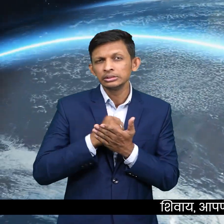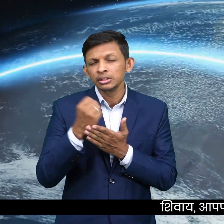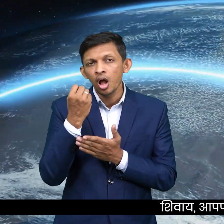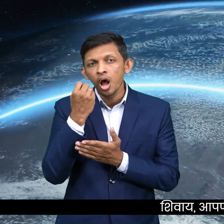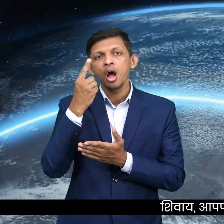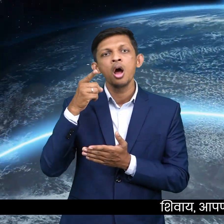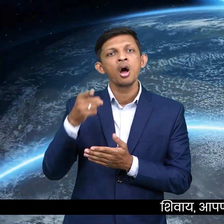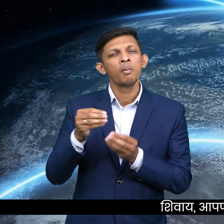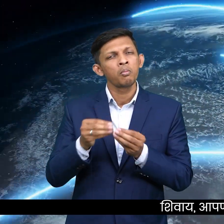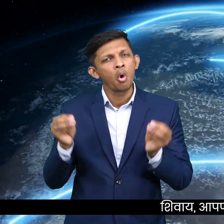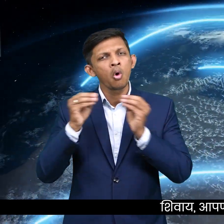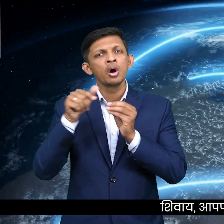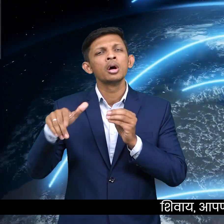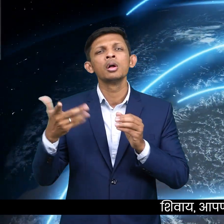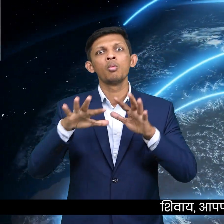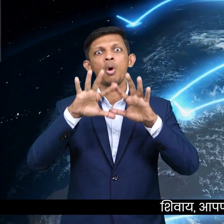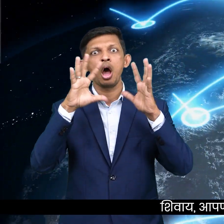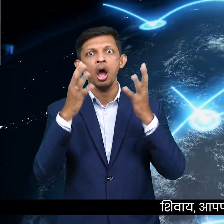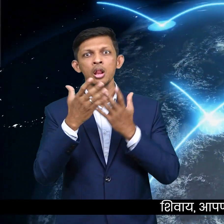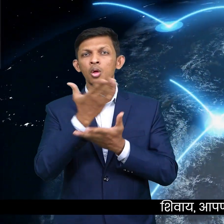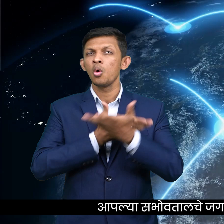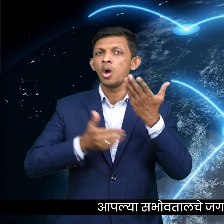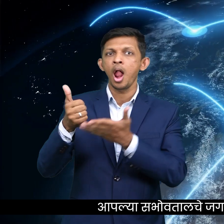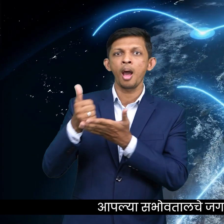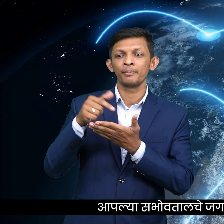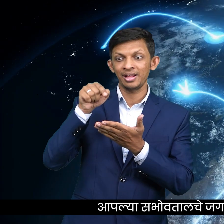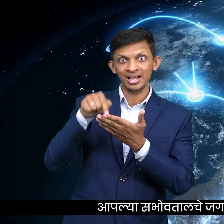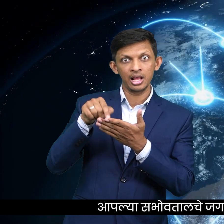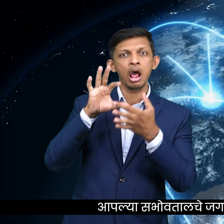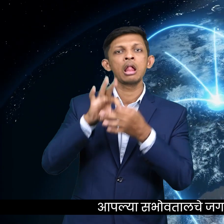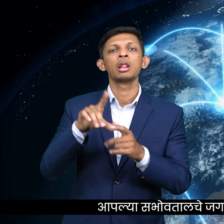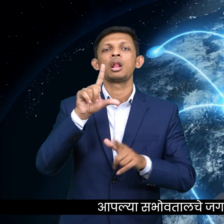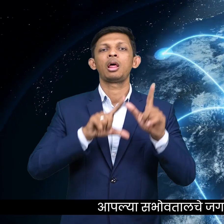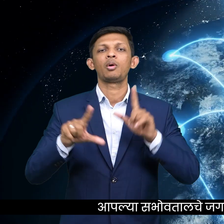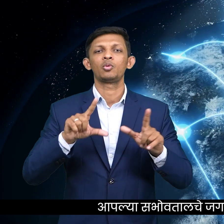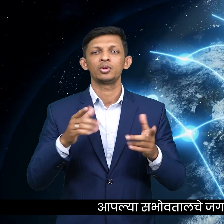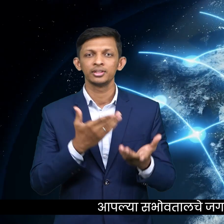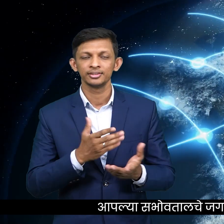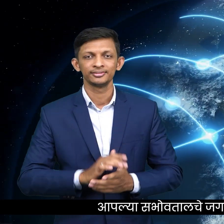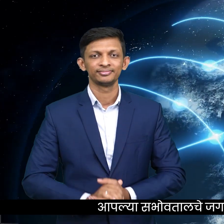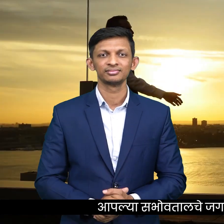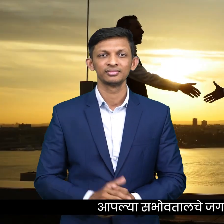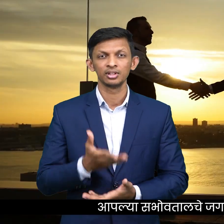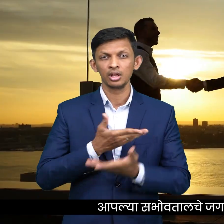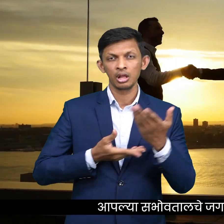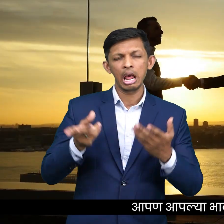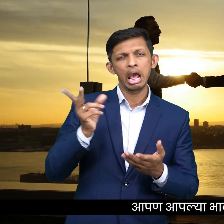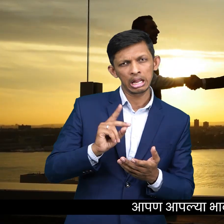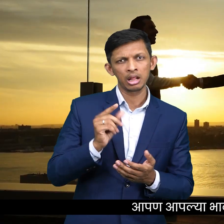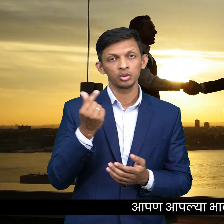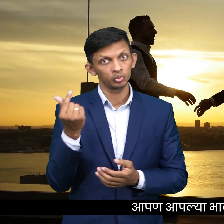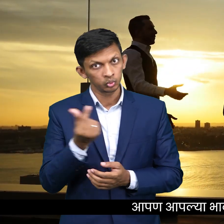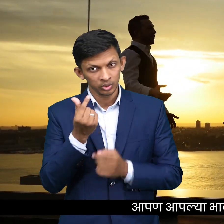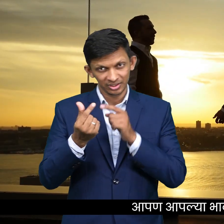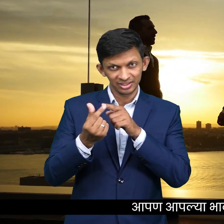शिवाय आपण भाषेच्या मदतीने आपल्या सभोवतालचे जग समजून घेण्याचा प्रयत्न करतो. आपण